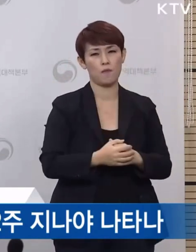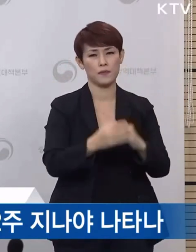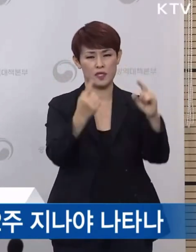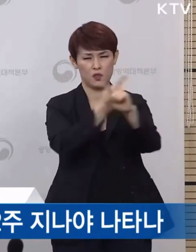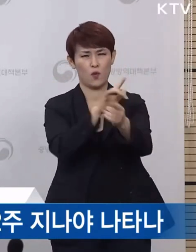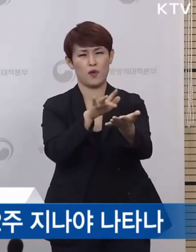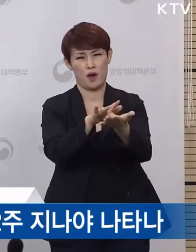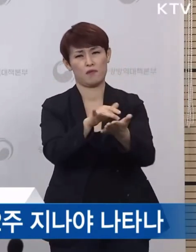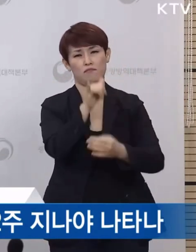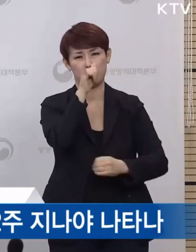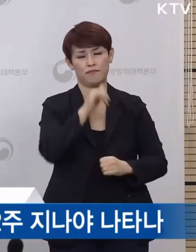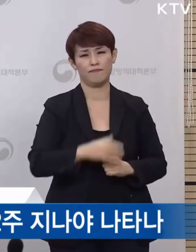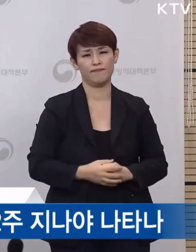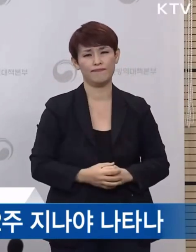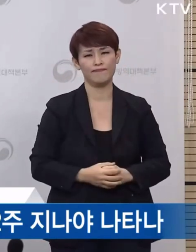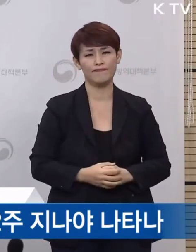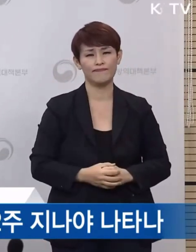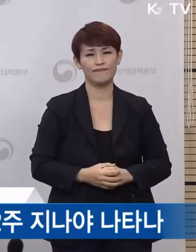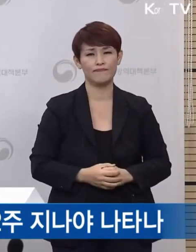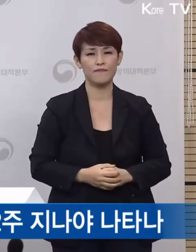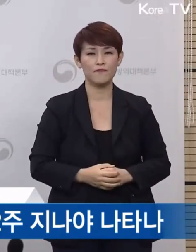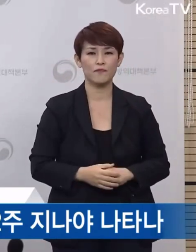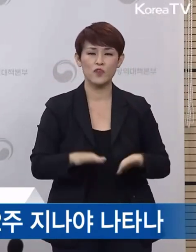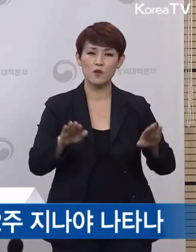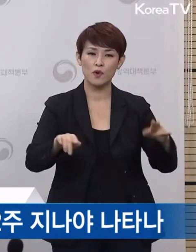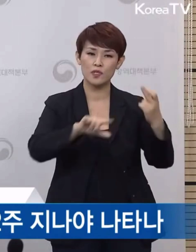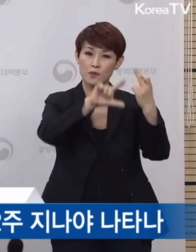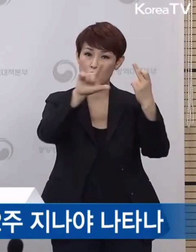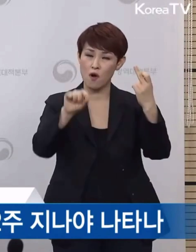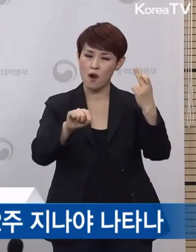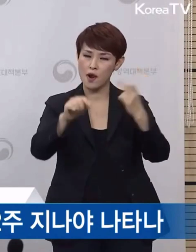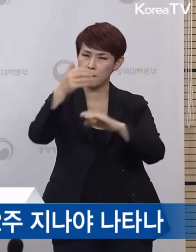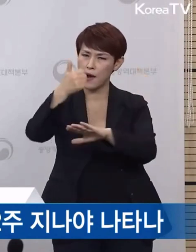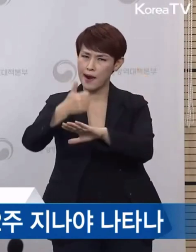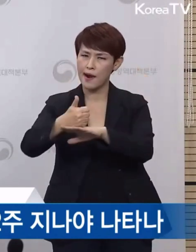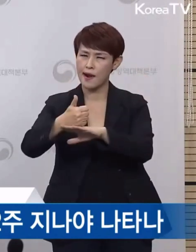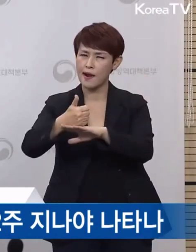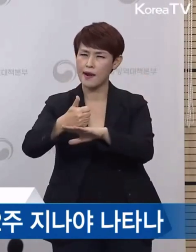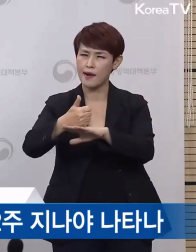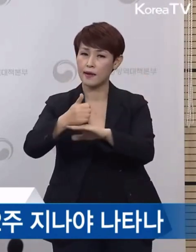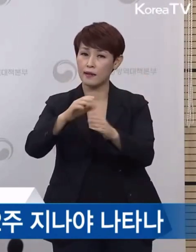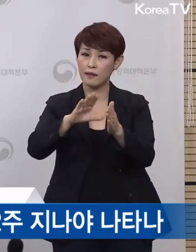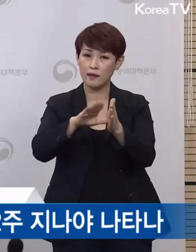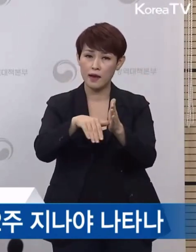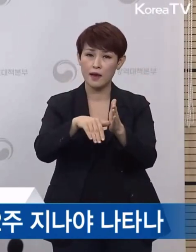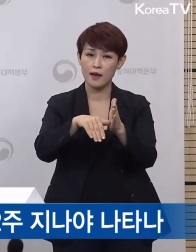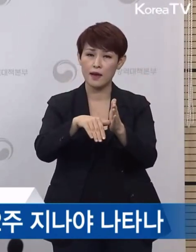있습니다. 이번 달, 즉 12월 말쯤 되면